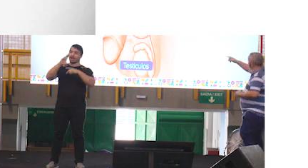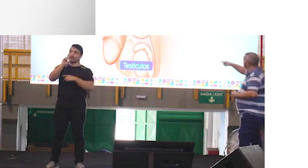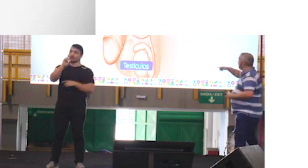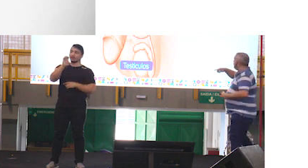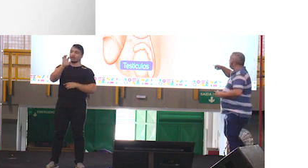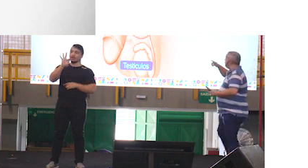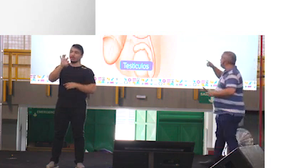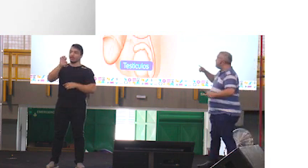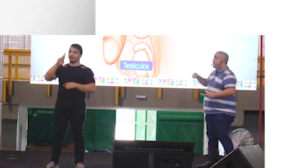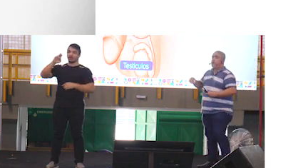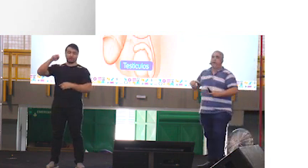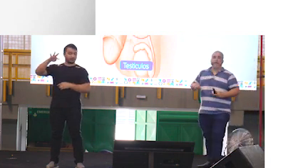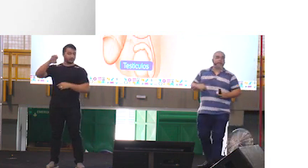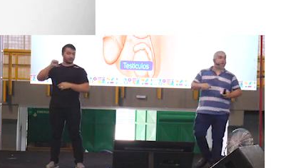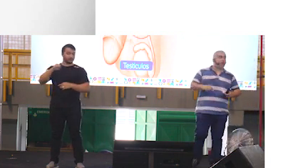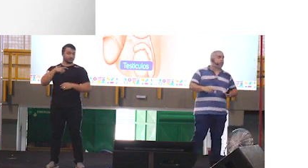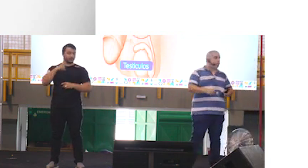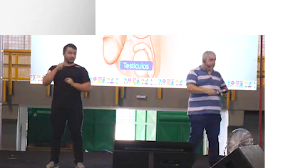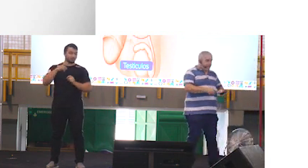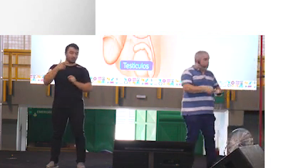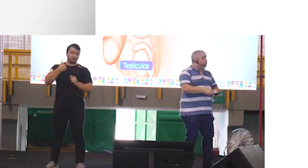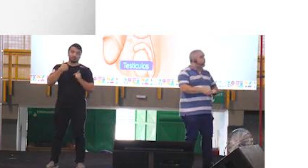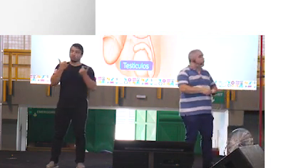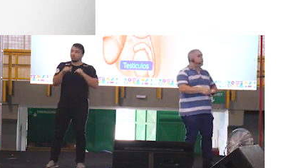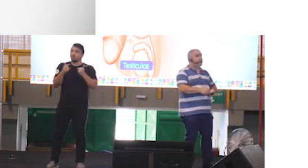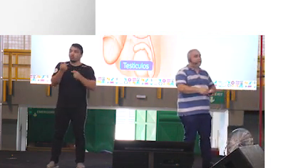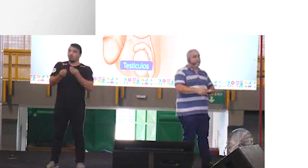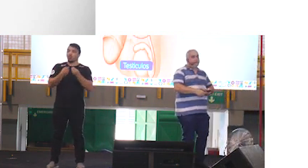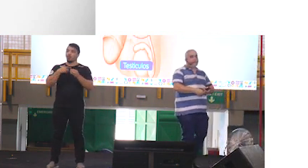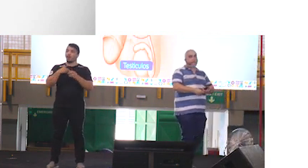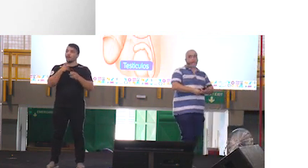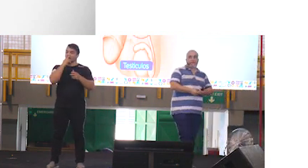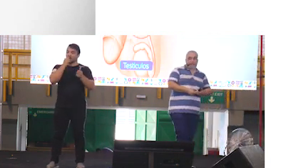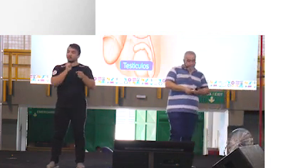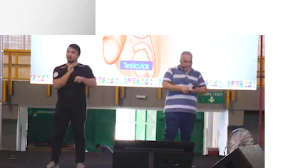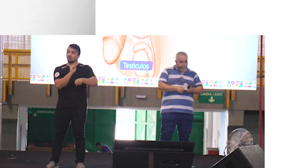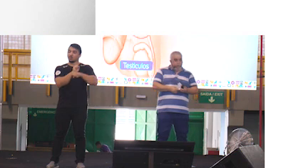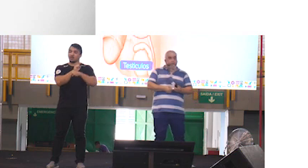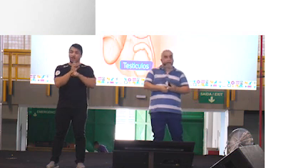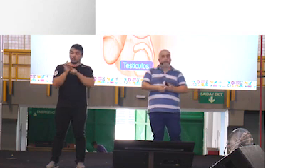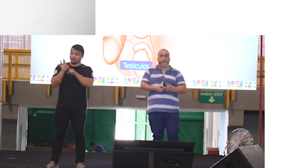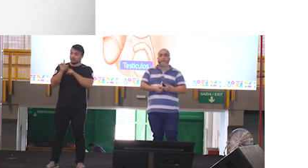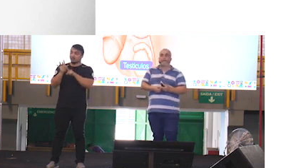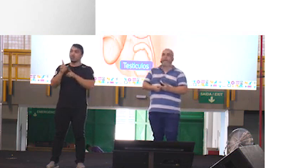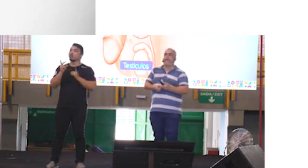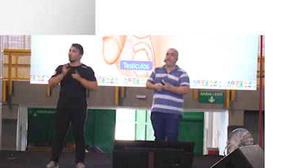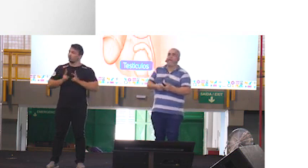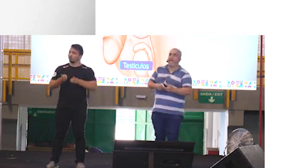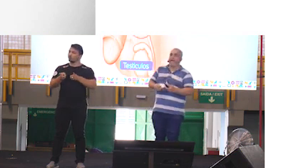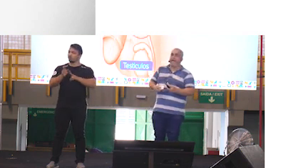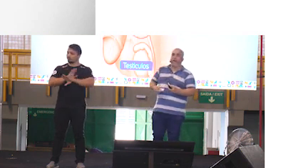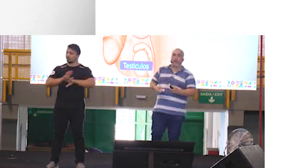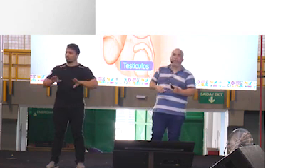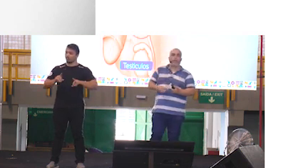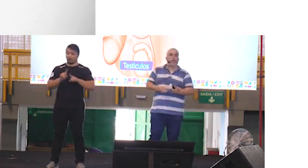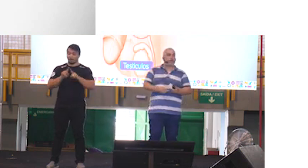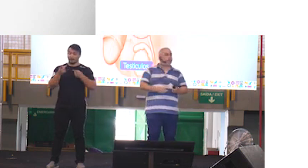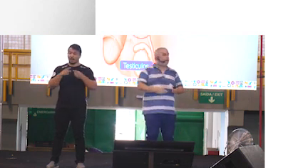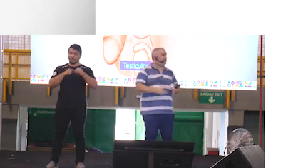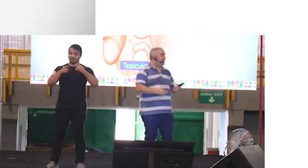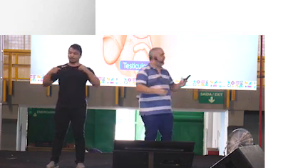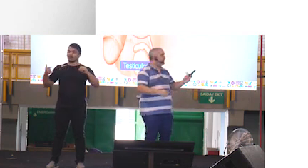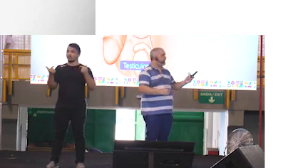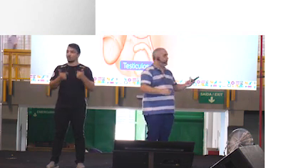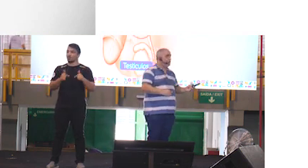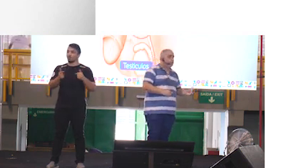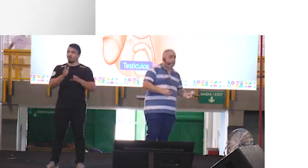diferentes. Não há em nenhum momento o bloqueio da liberação do sêmen. Por quê? Porque o sêmen, ele é composto